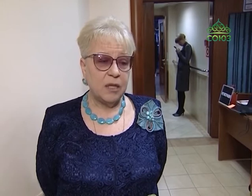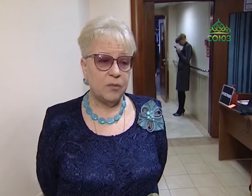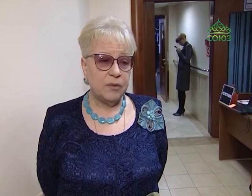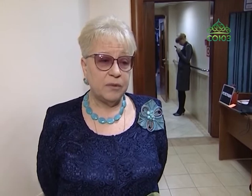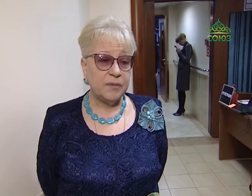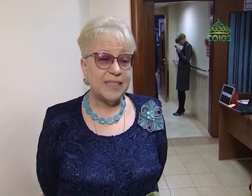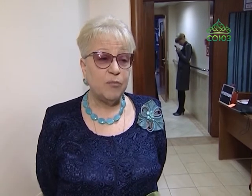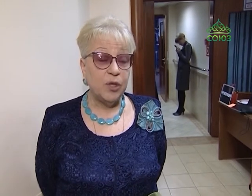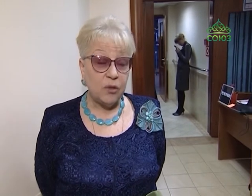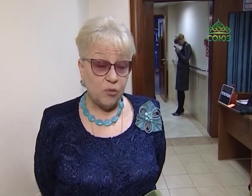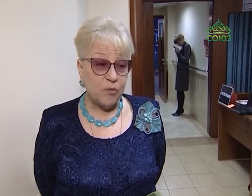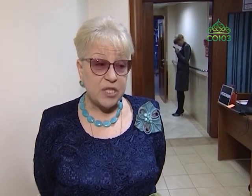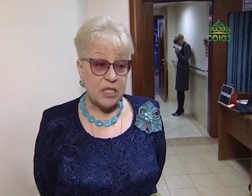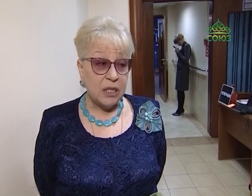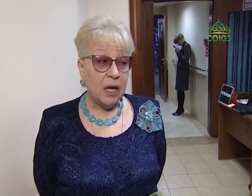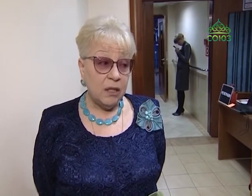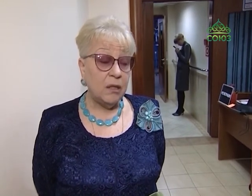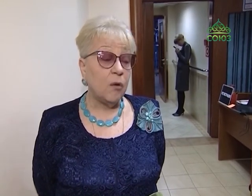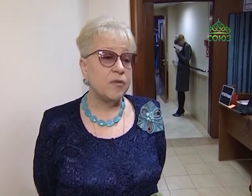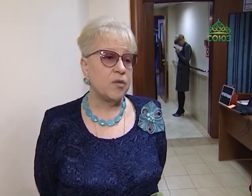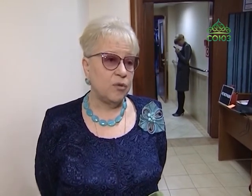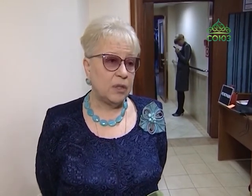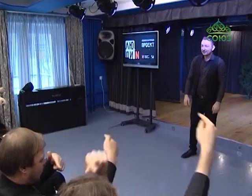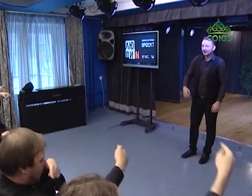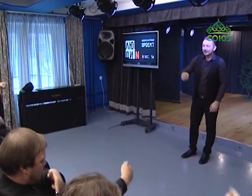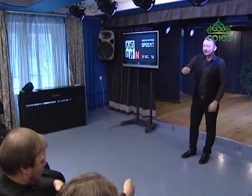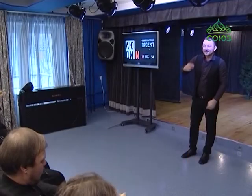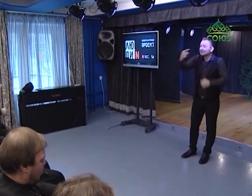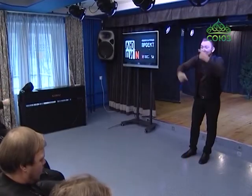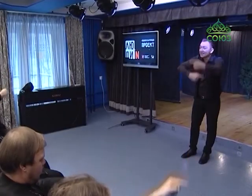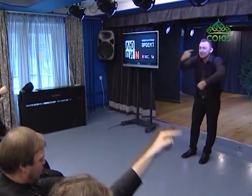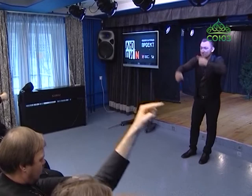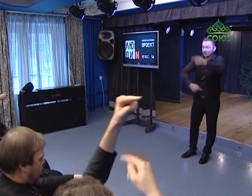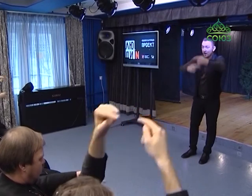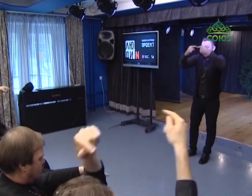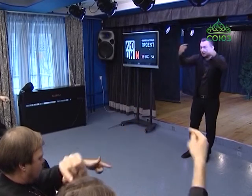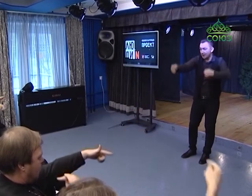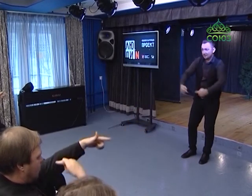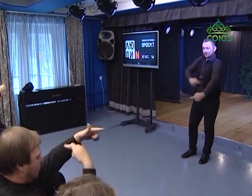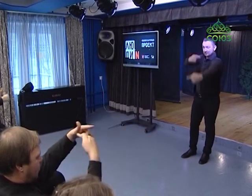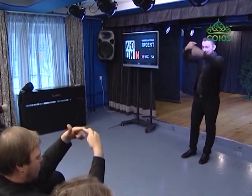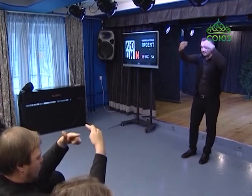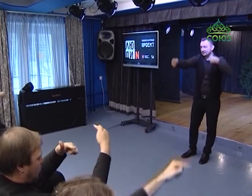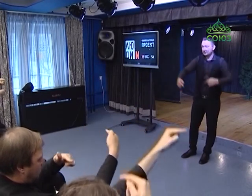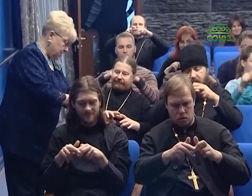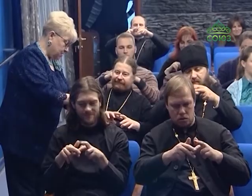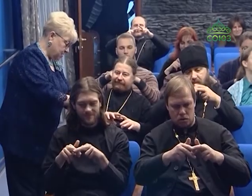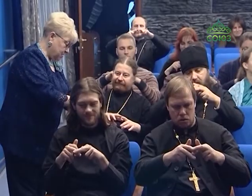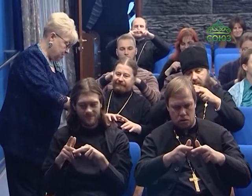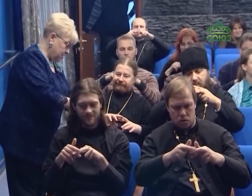с тобой найдут общий язык здравствует тренеры и педагоги проекта люди с инвалидностью которые не понаслышке знают